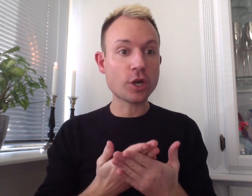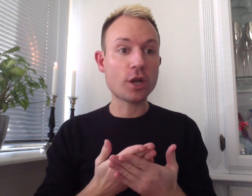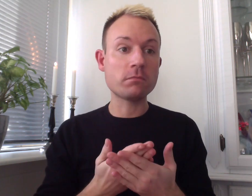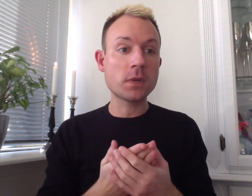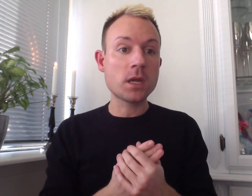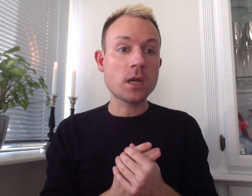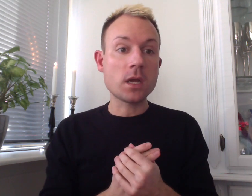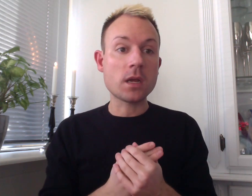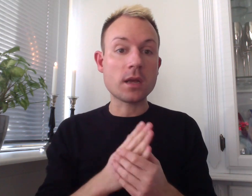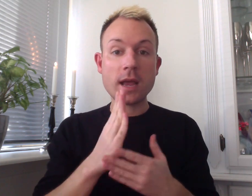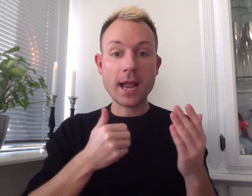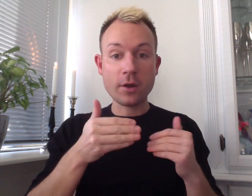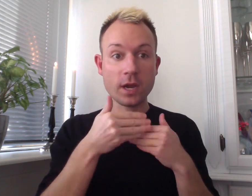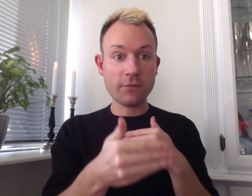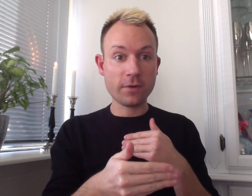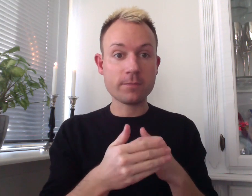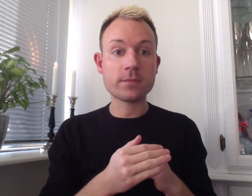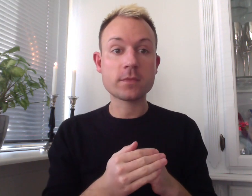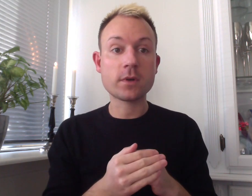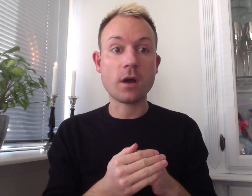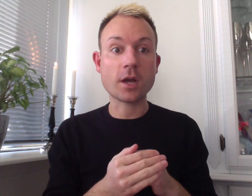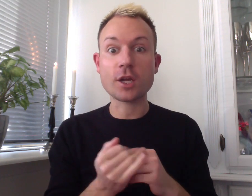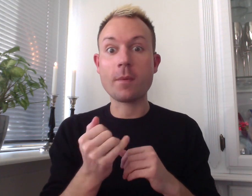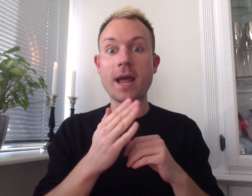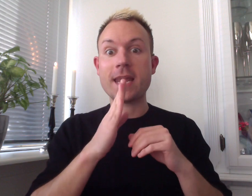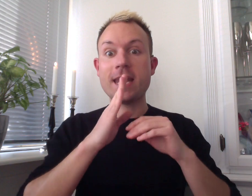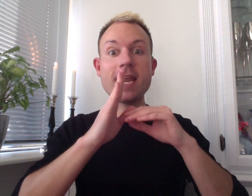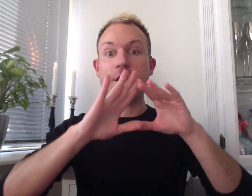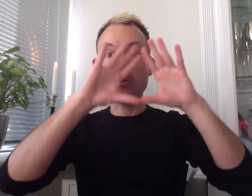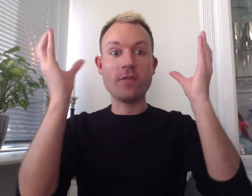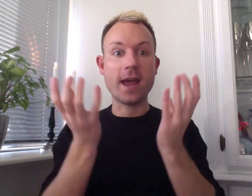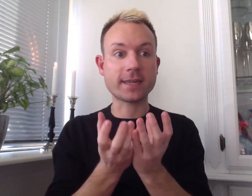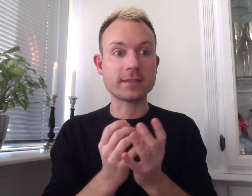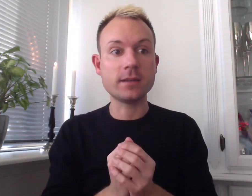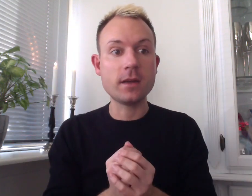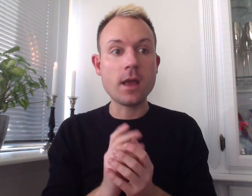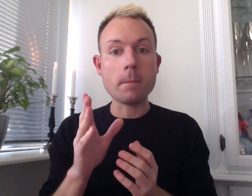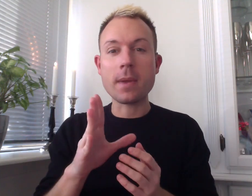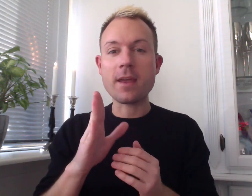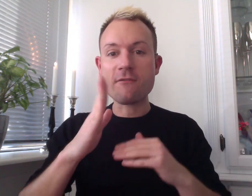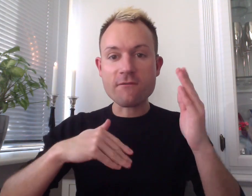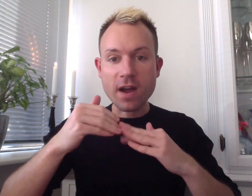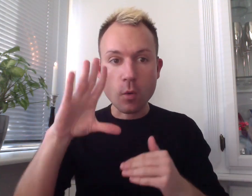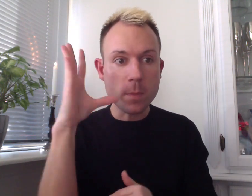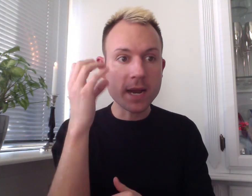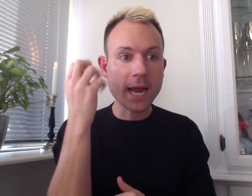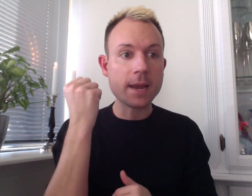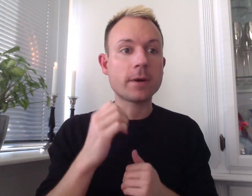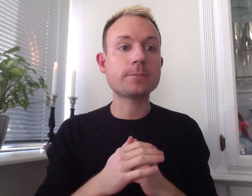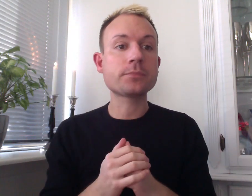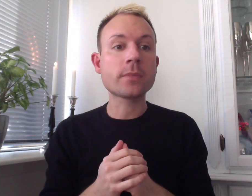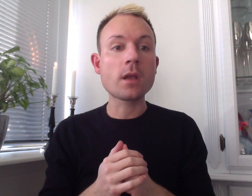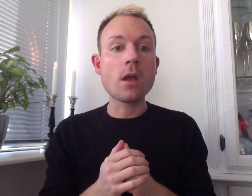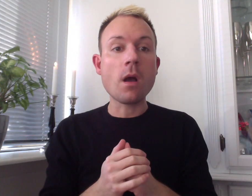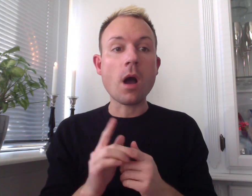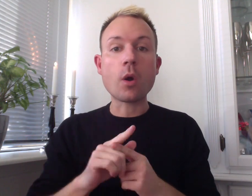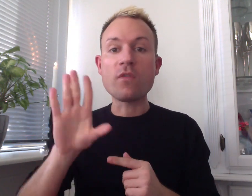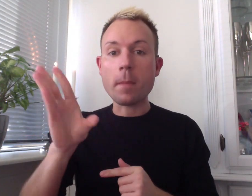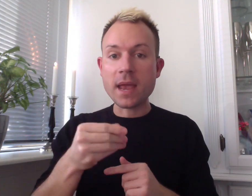transporttolk halvt år efter, og der kom der en helt ny verden med faglige begreber, og kunne være med